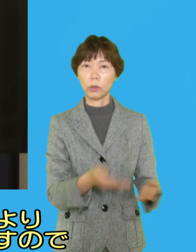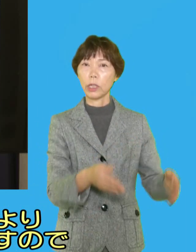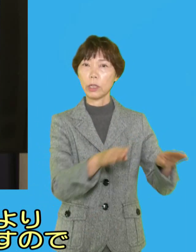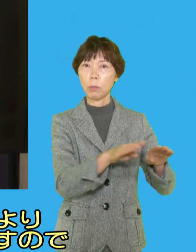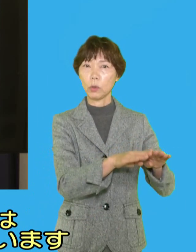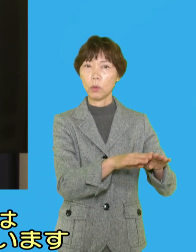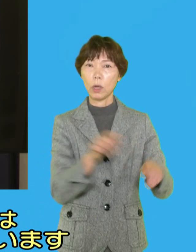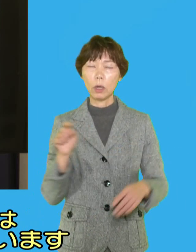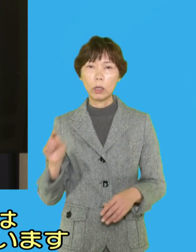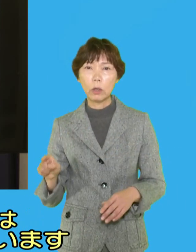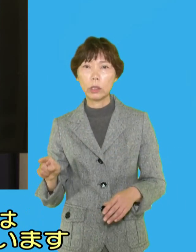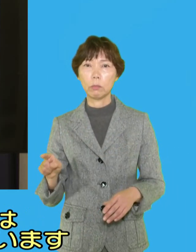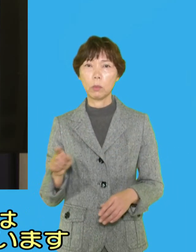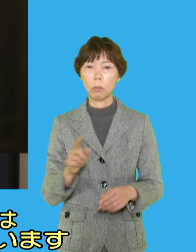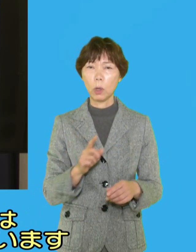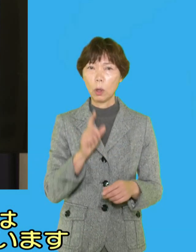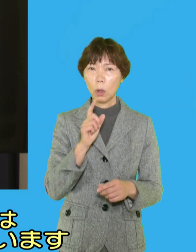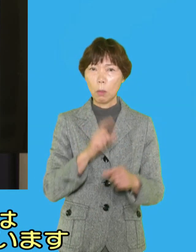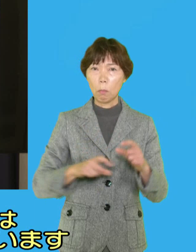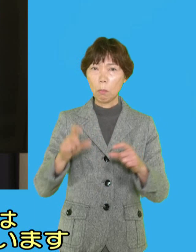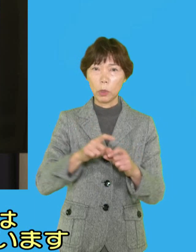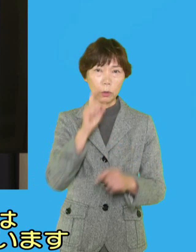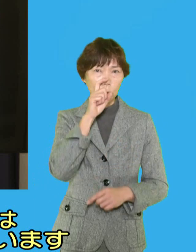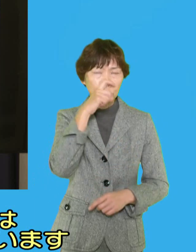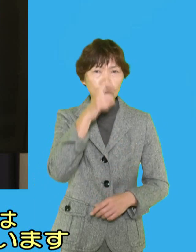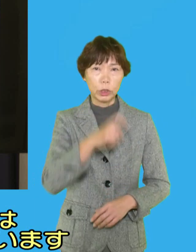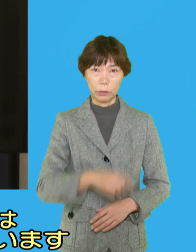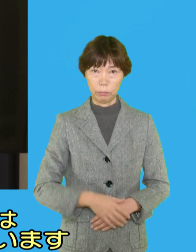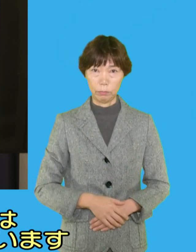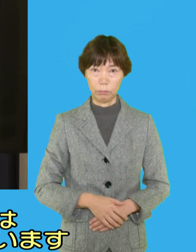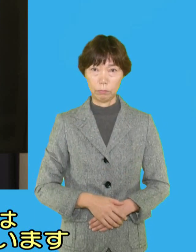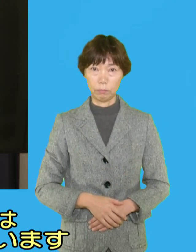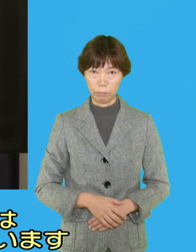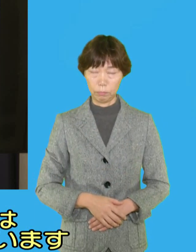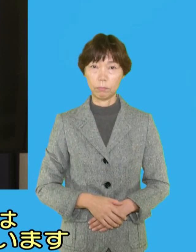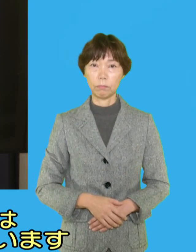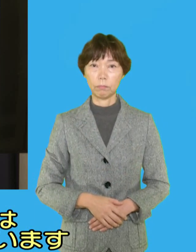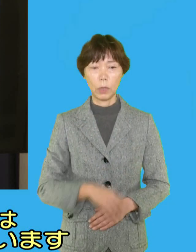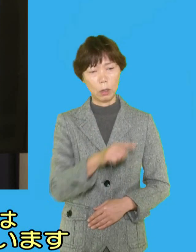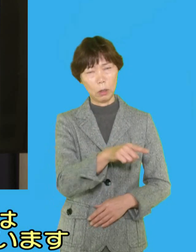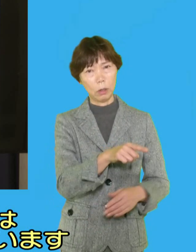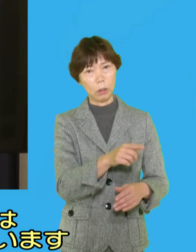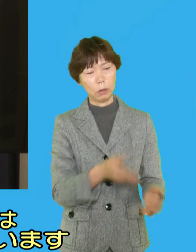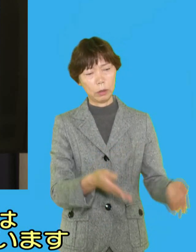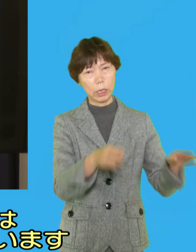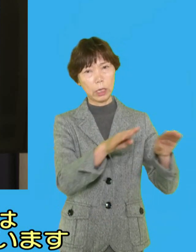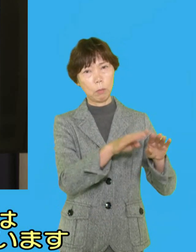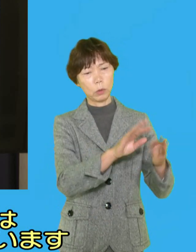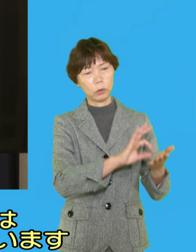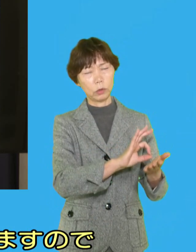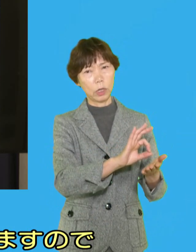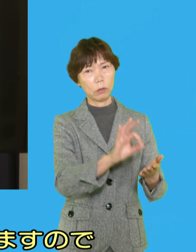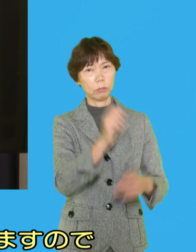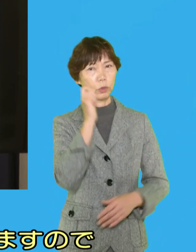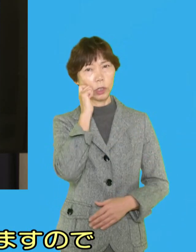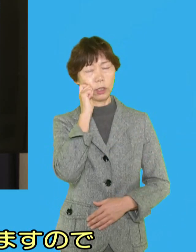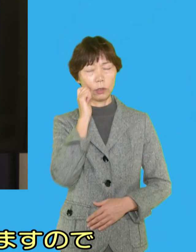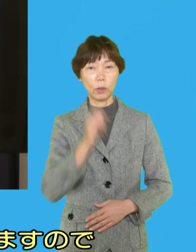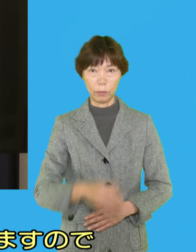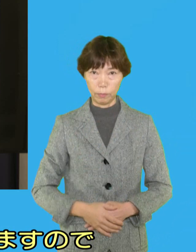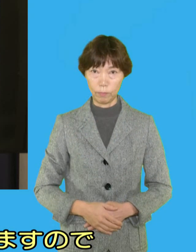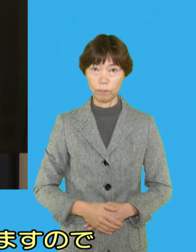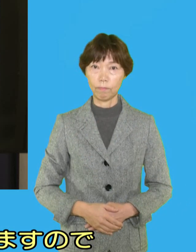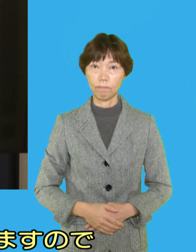建物ですので、こちらもそのまま建物を使うというのは難しいんじゃないかなと考えています。ただ、